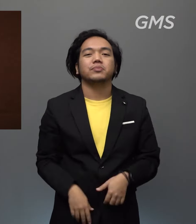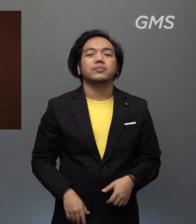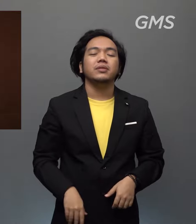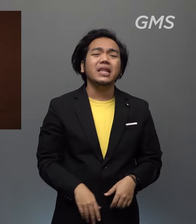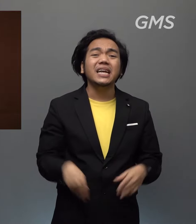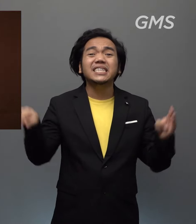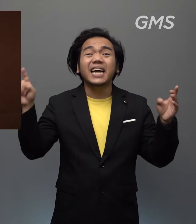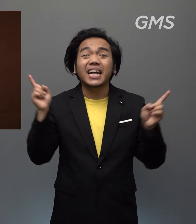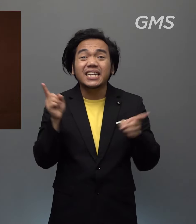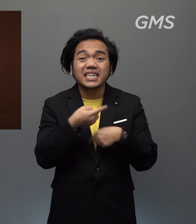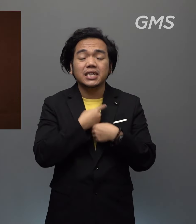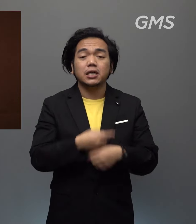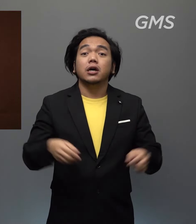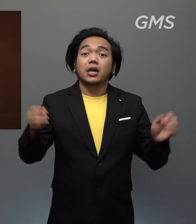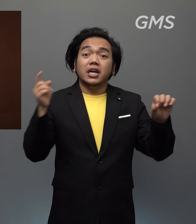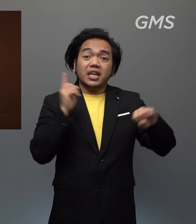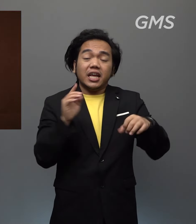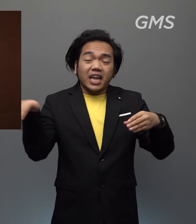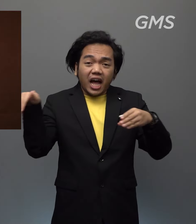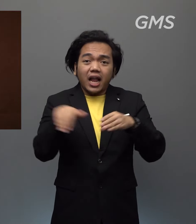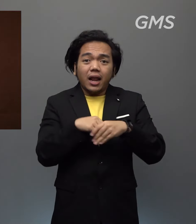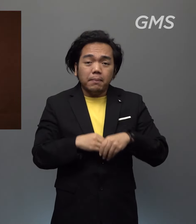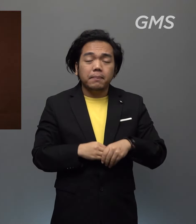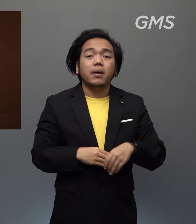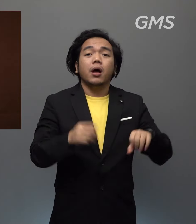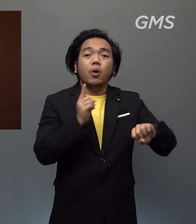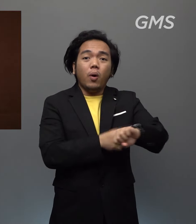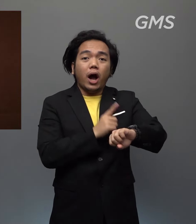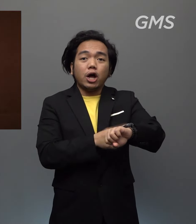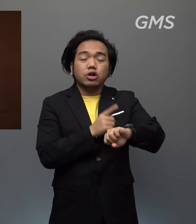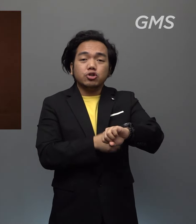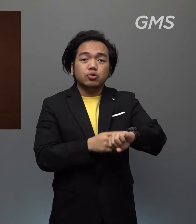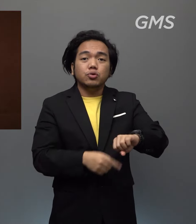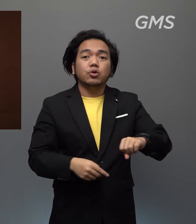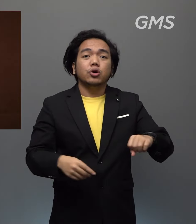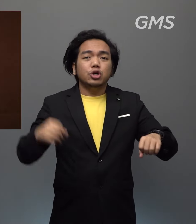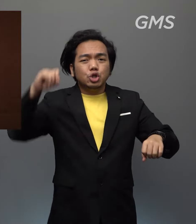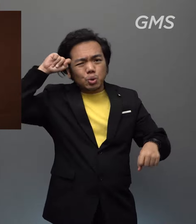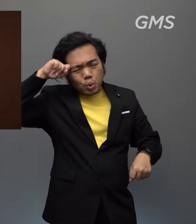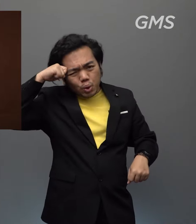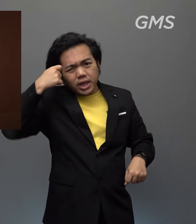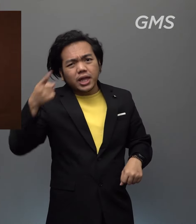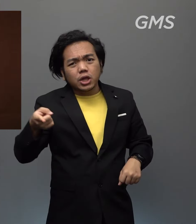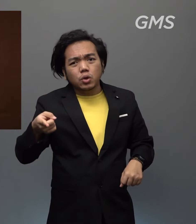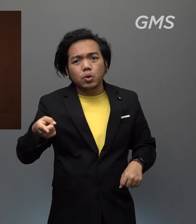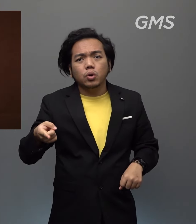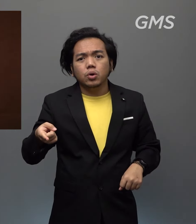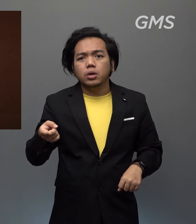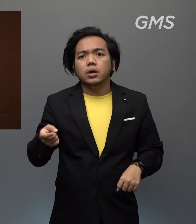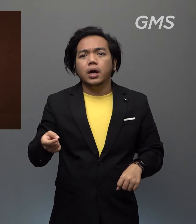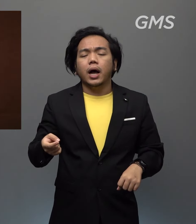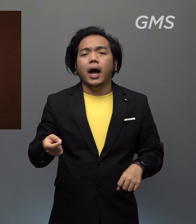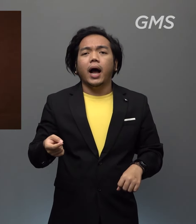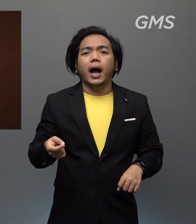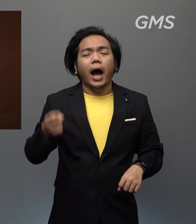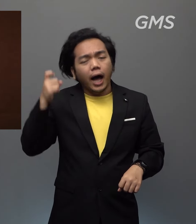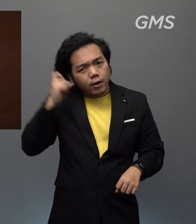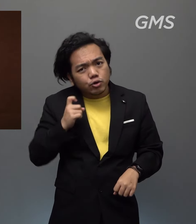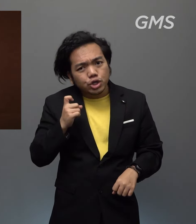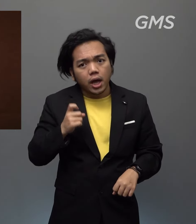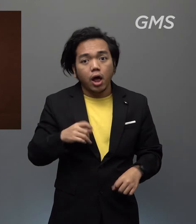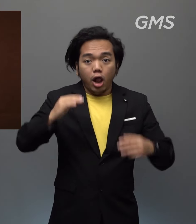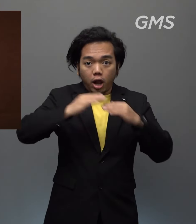atau terturun begitu dalam pergumulan, maka sebenarnya untuk bertempur lebih banyak pasukan lebih